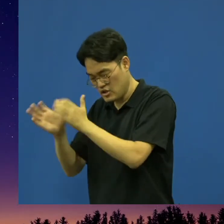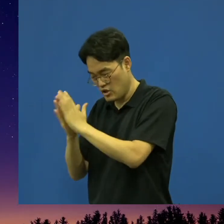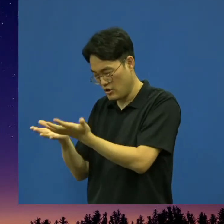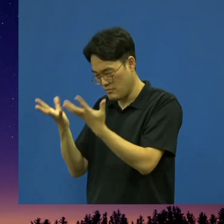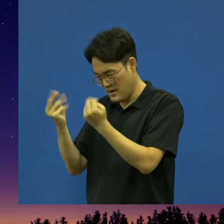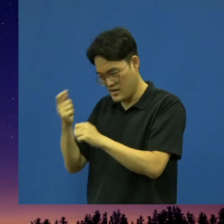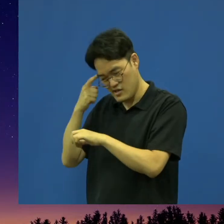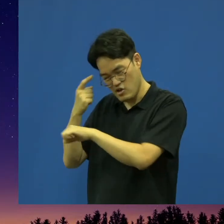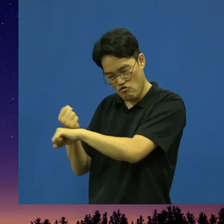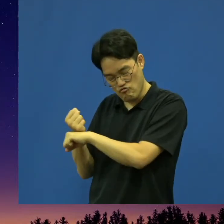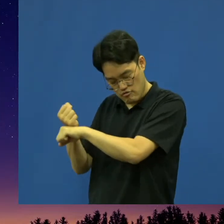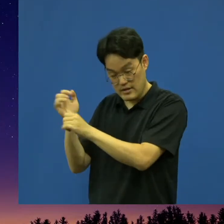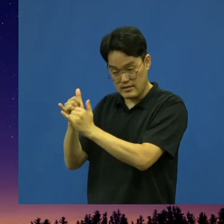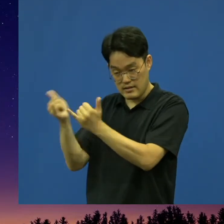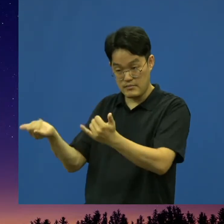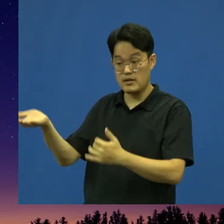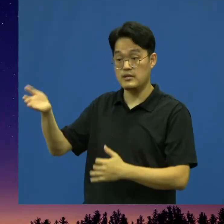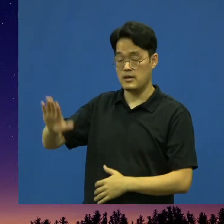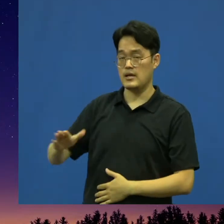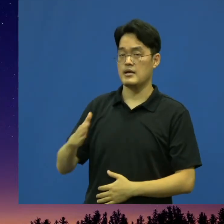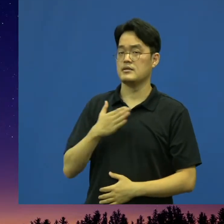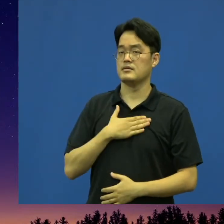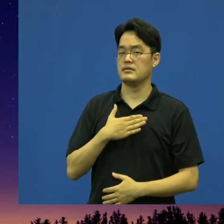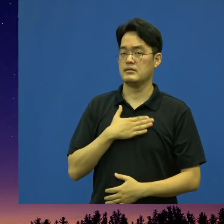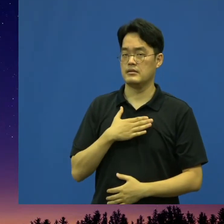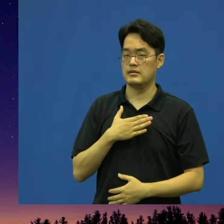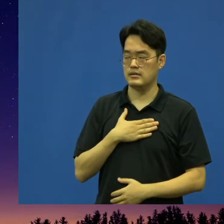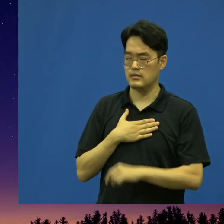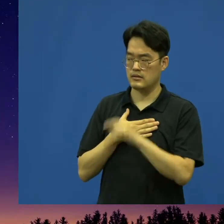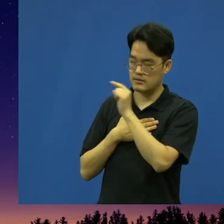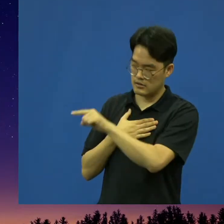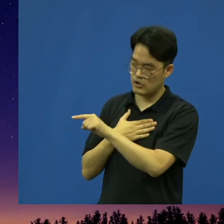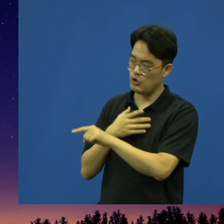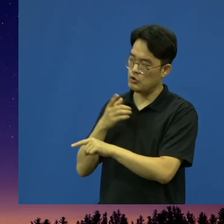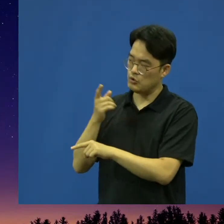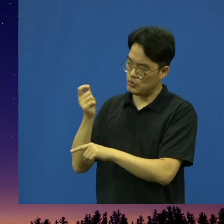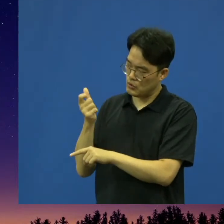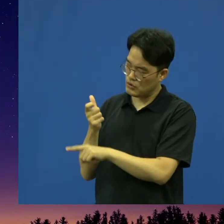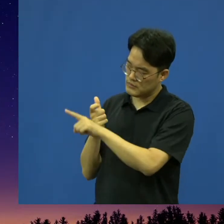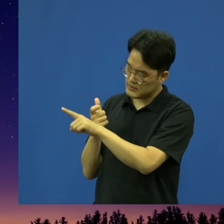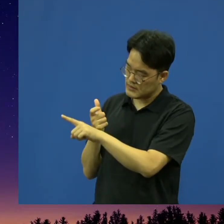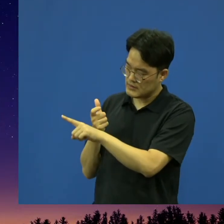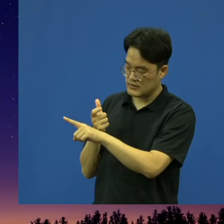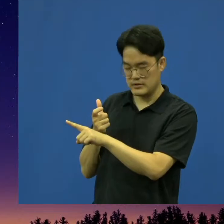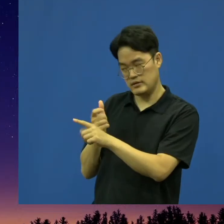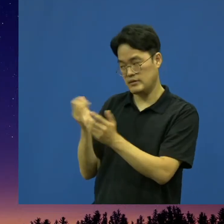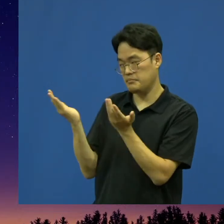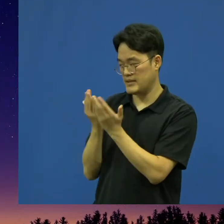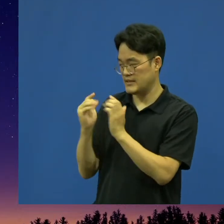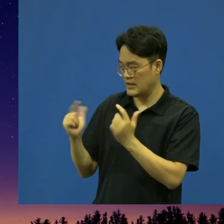많이 연구한 학자들이지만 저는 그래도 그 해석은 좀 무리가 따른다 이렇게 봐요.